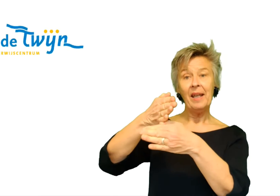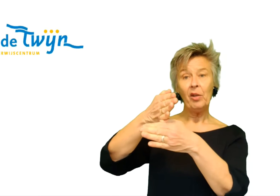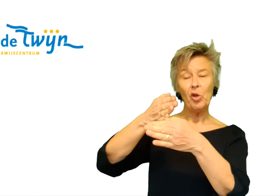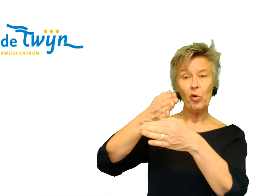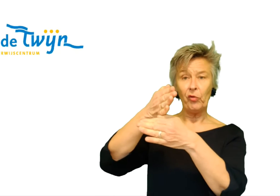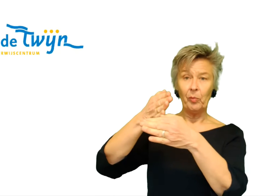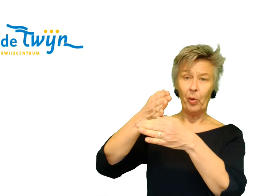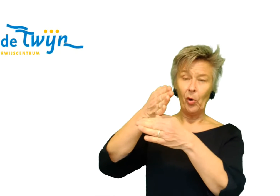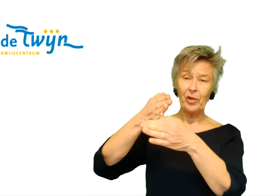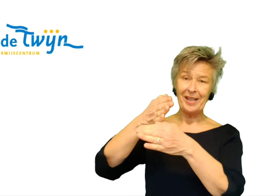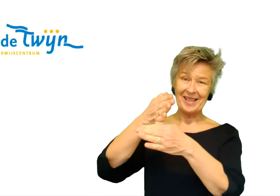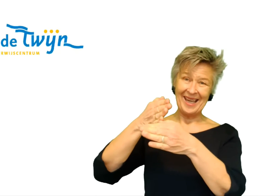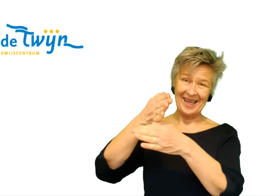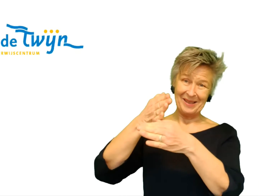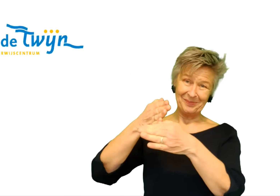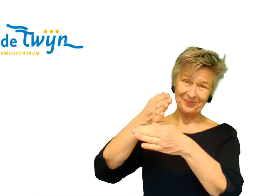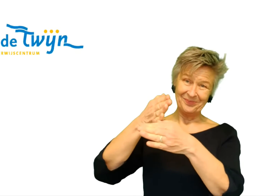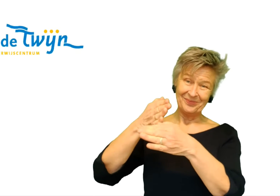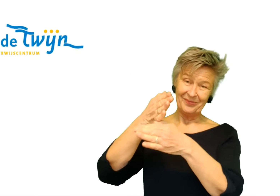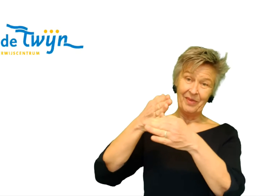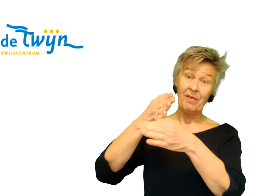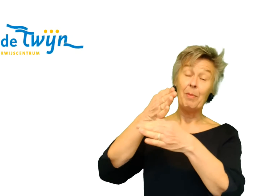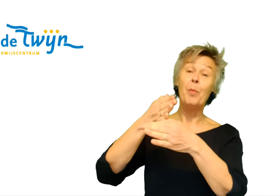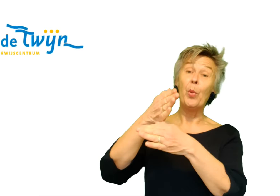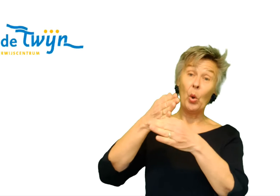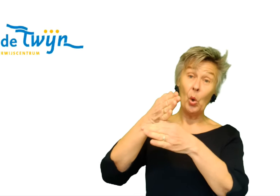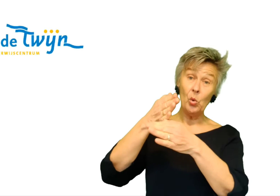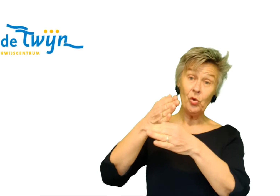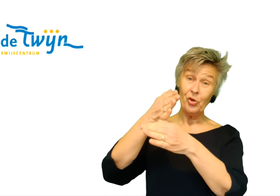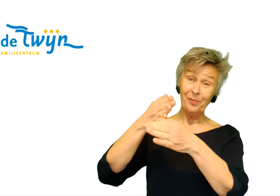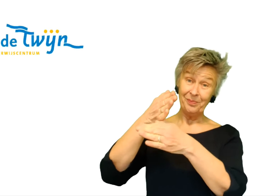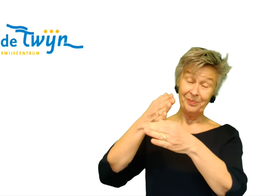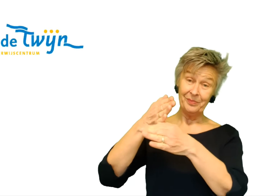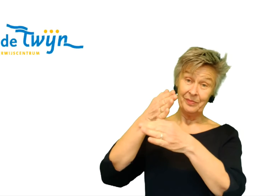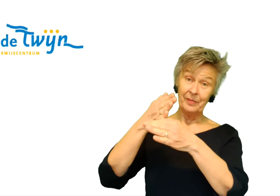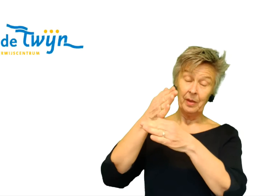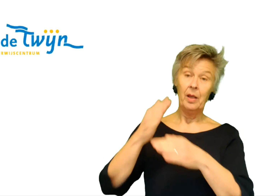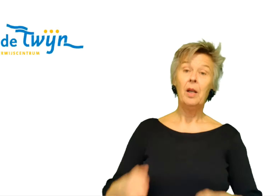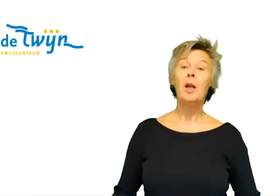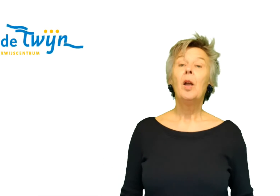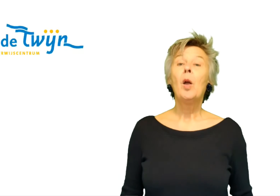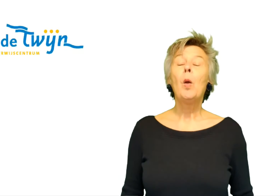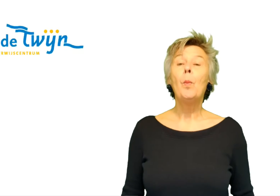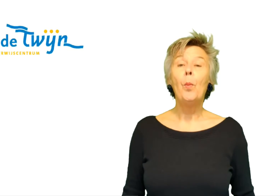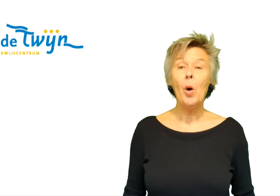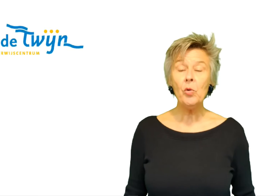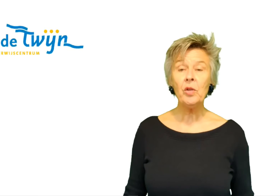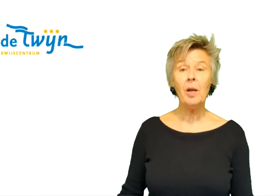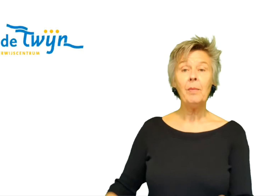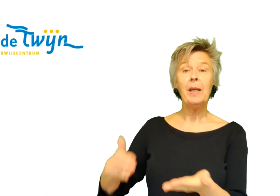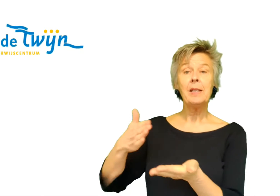net alsof je brood gaat snijden. We hebben brood. Een boterham is